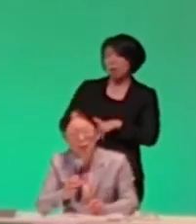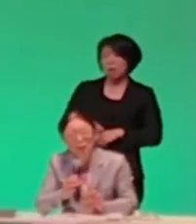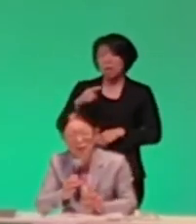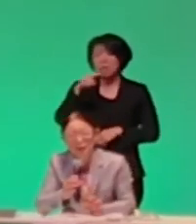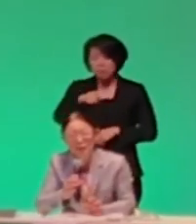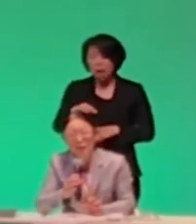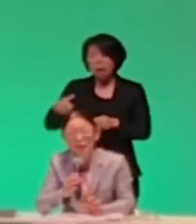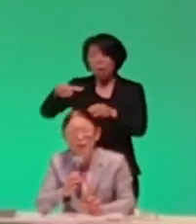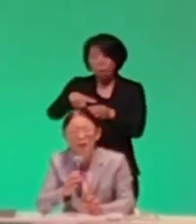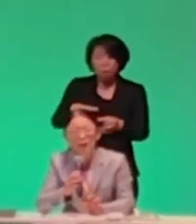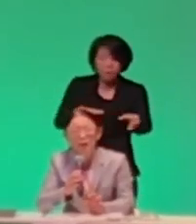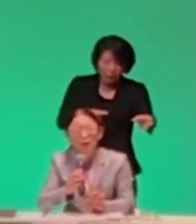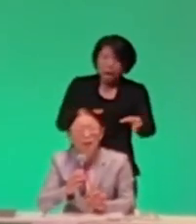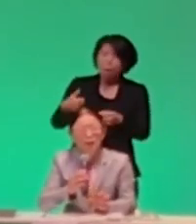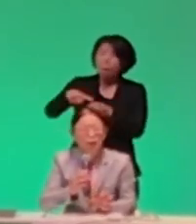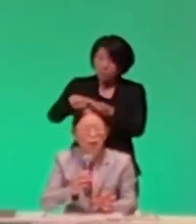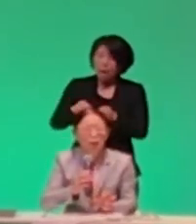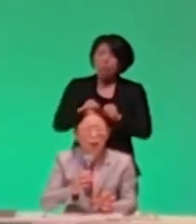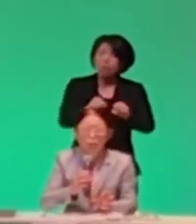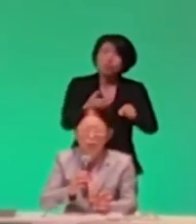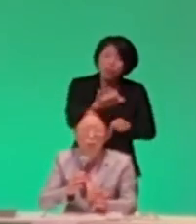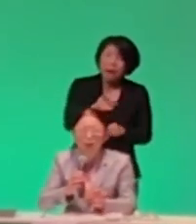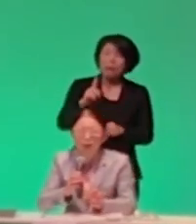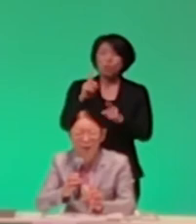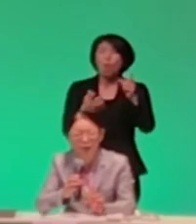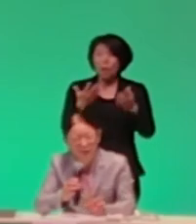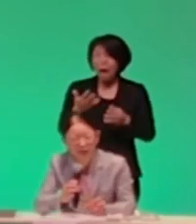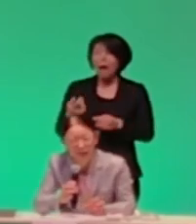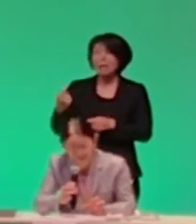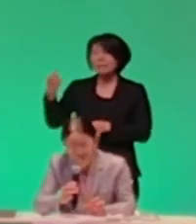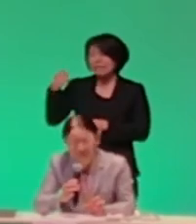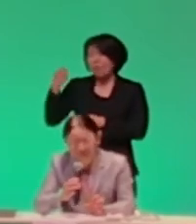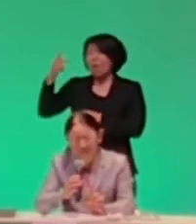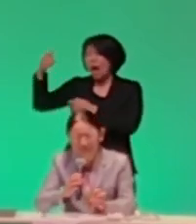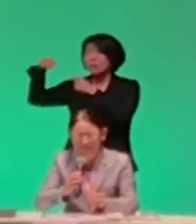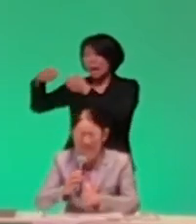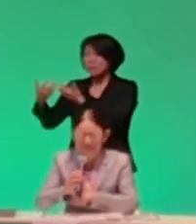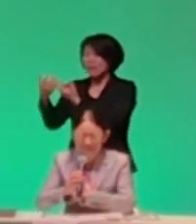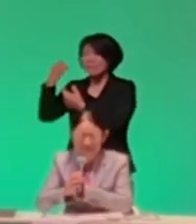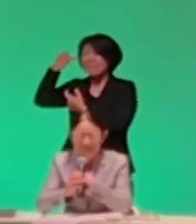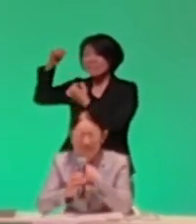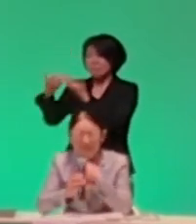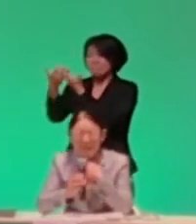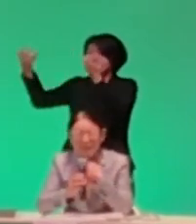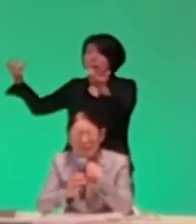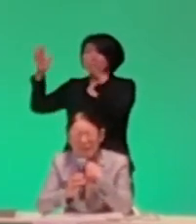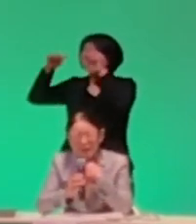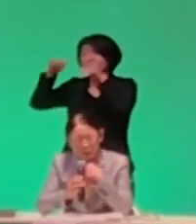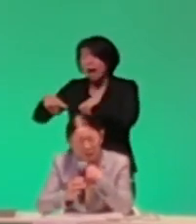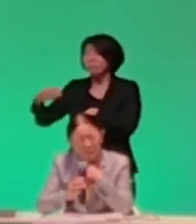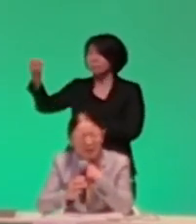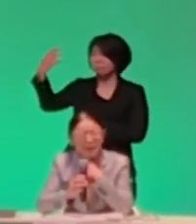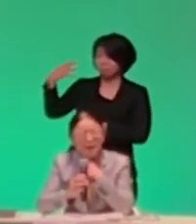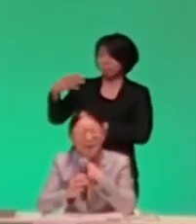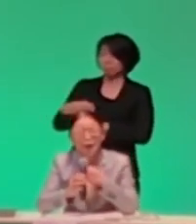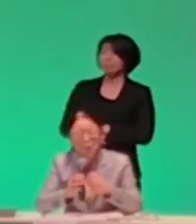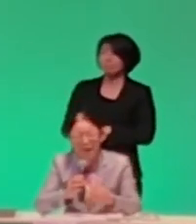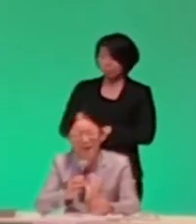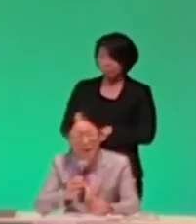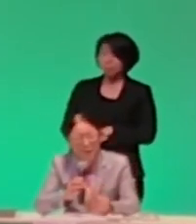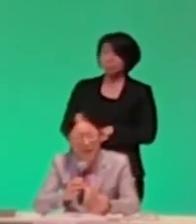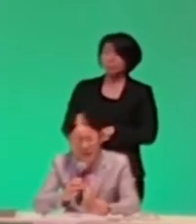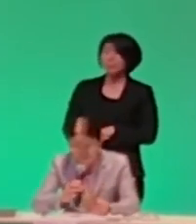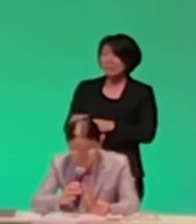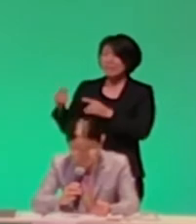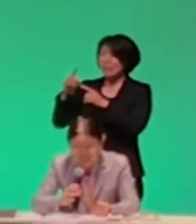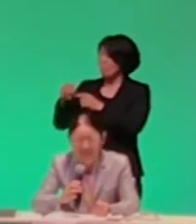君にお茶組みをさせるかどうかで昨日顔真っ二つに割る大議論があって一生懸命戦ったが負